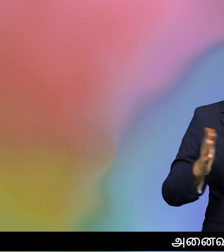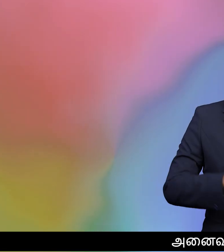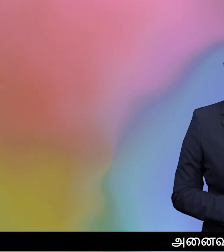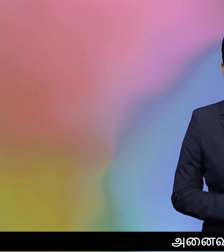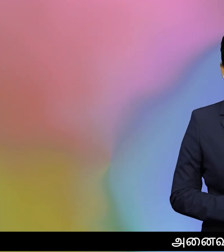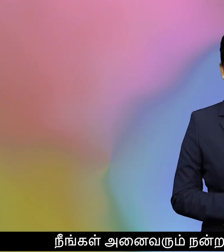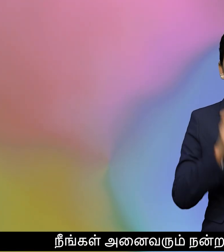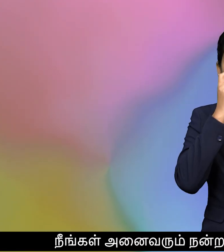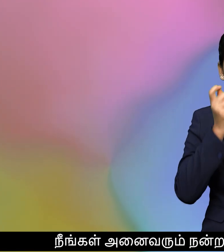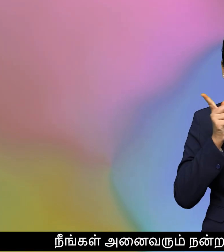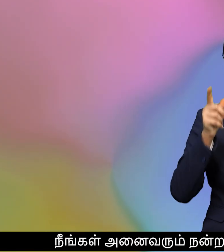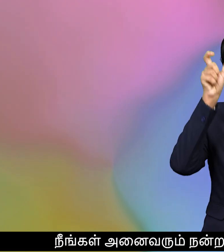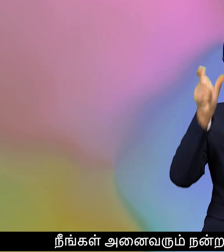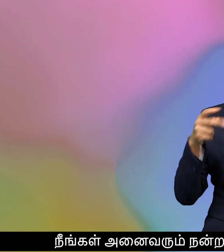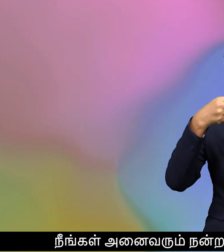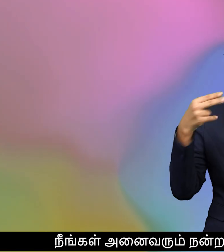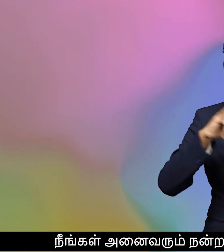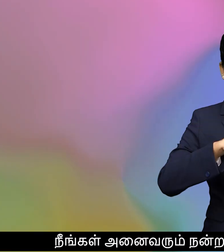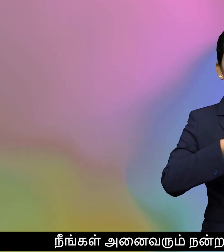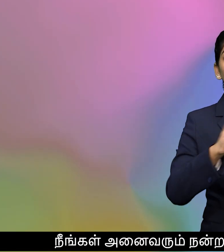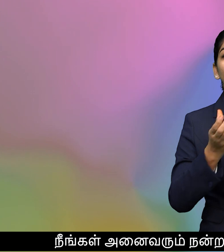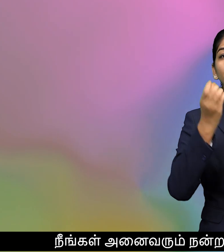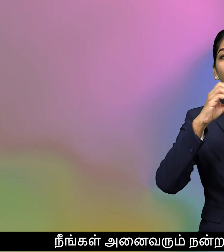செல்வங்களே, நீங்கள் நலமோடு இருக்கிறீர்கள் என்று நம்புகிறேன்.